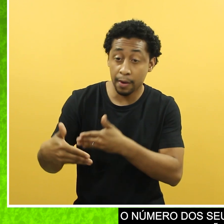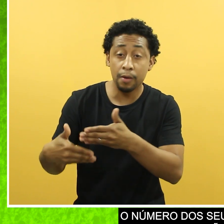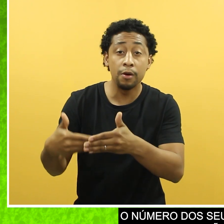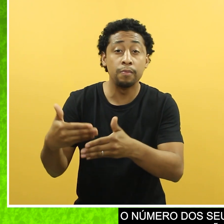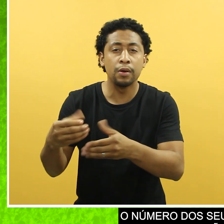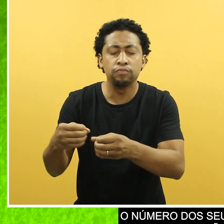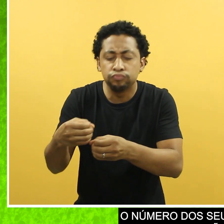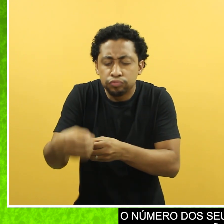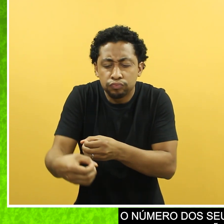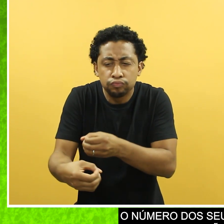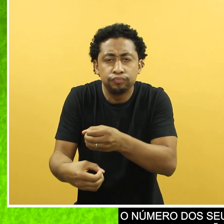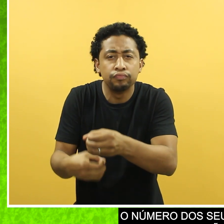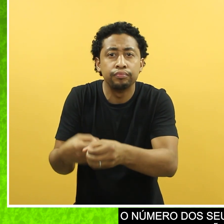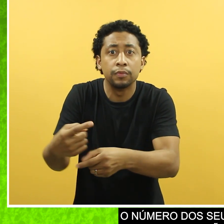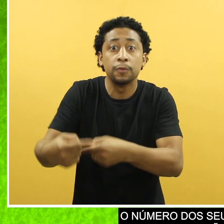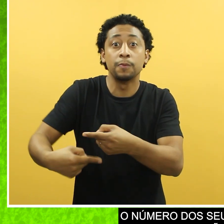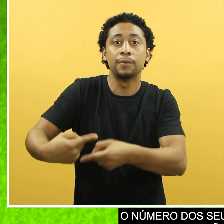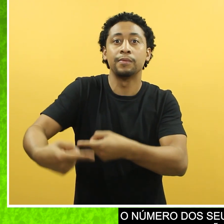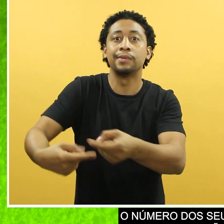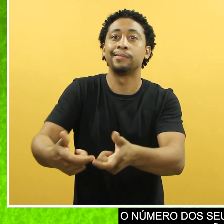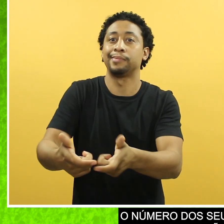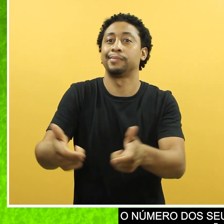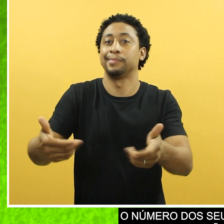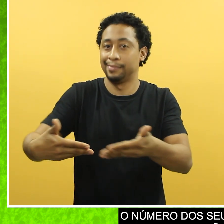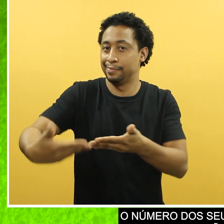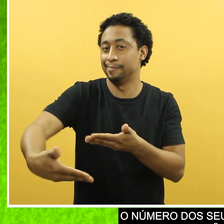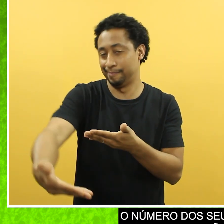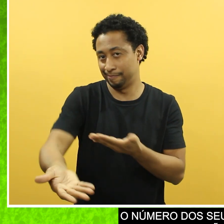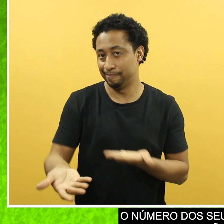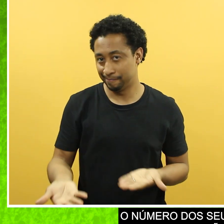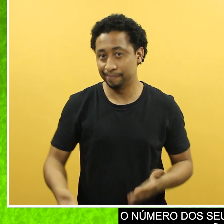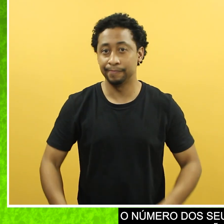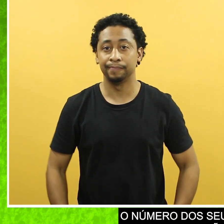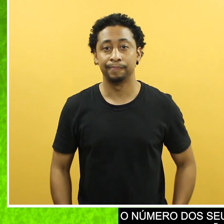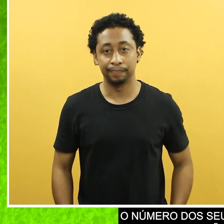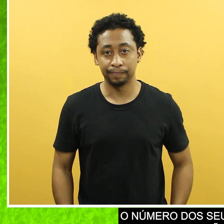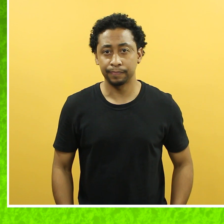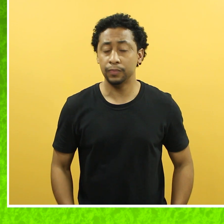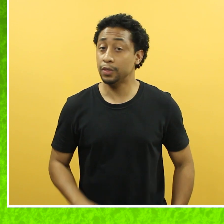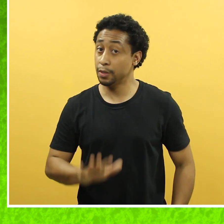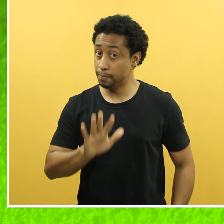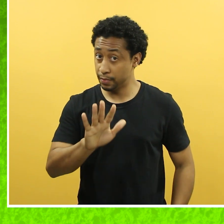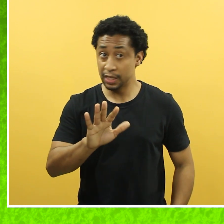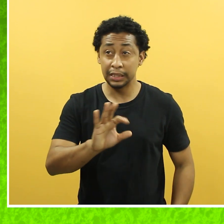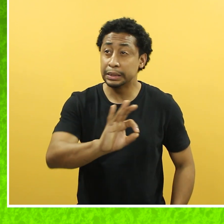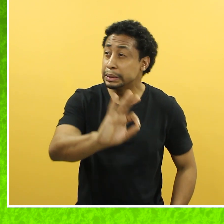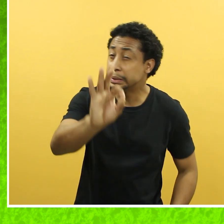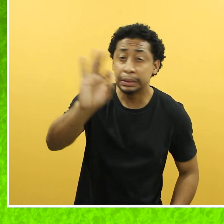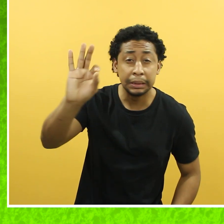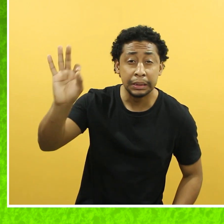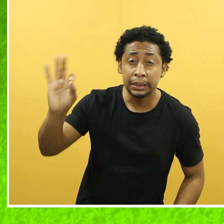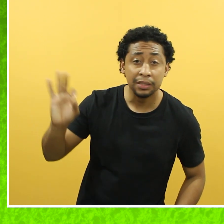geométrico, o número dos seus descendentes tornar-se-ia tão considerável